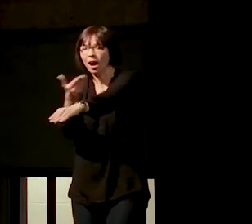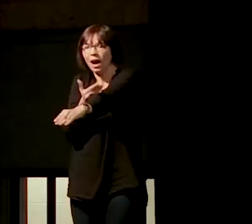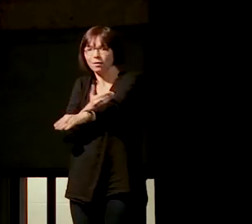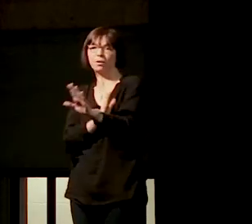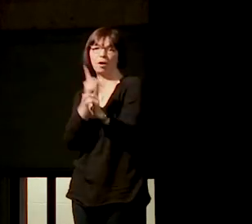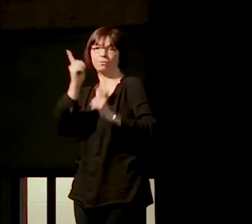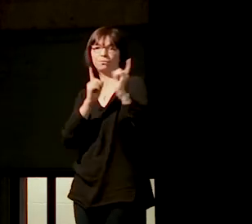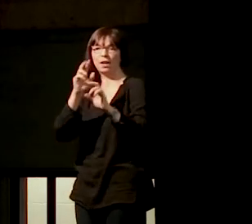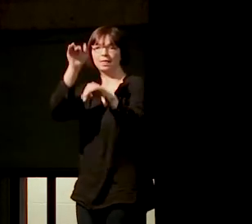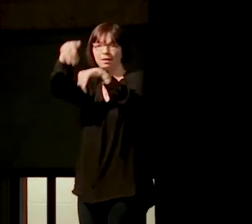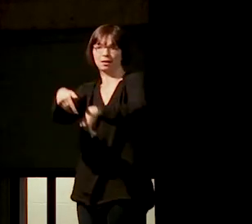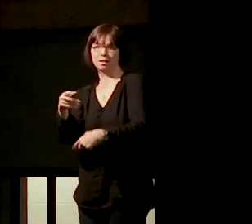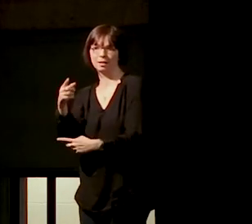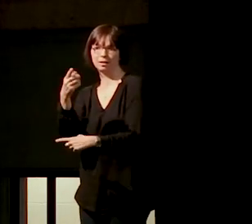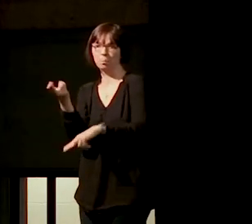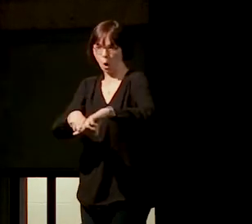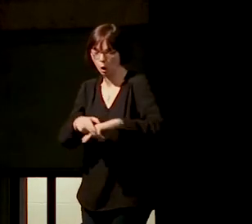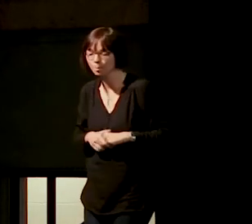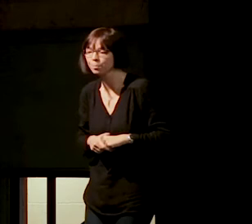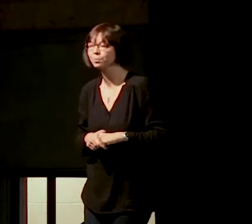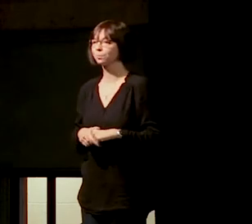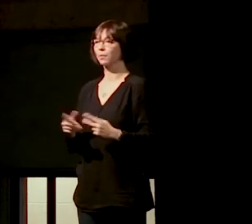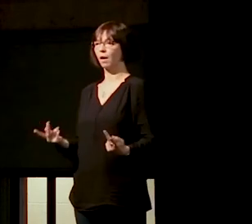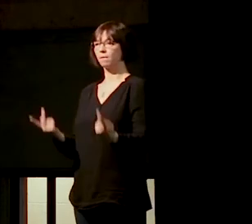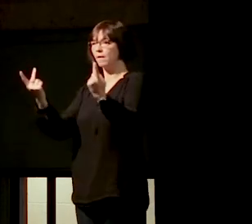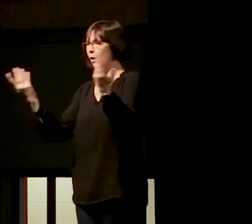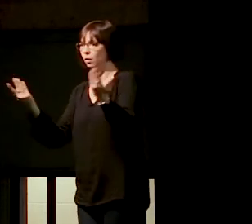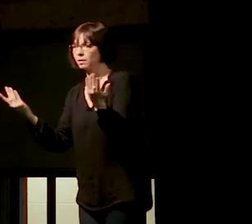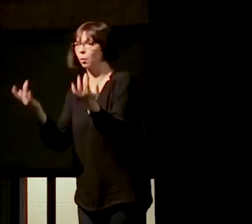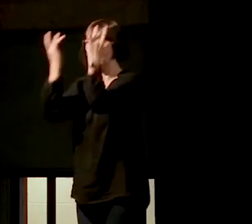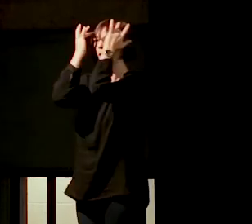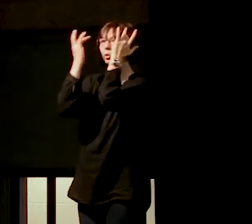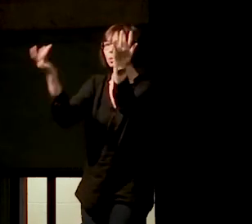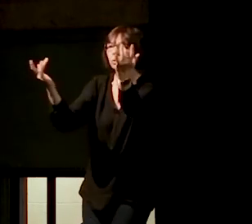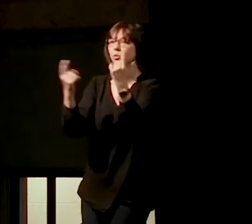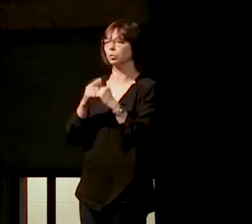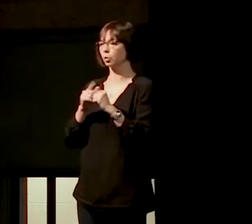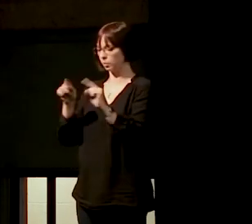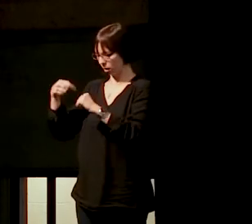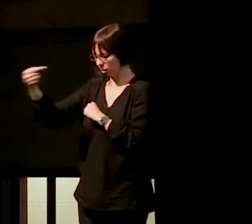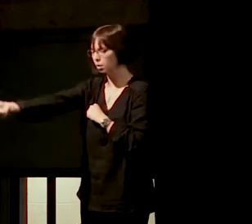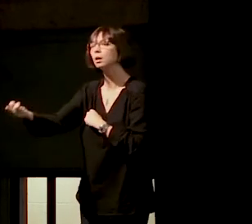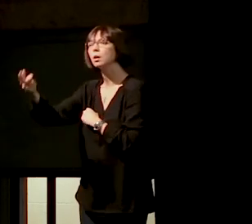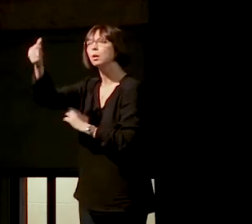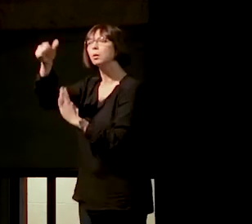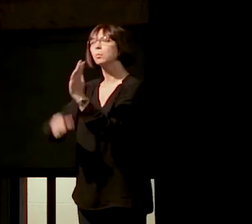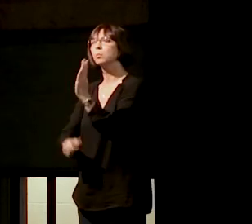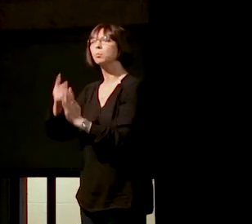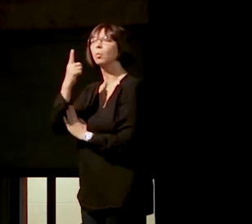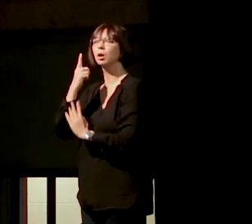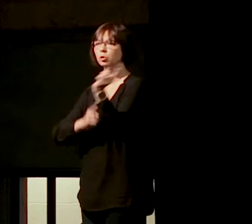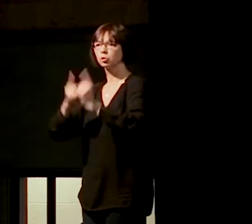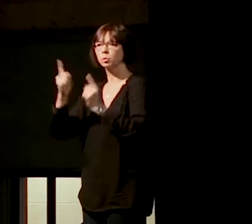Les valeurs, c'est l'ouverture, c'est la culture, c'est cette résidence à initier avec un appel à projet, un jury et des partenaires pour l'émulation et la